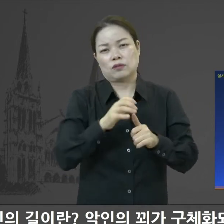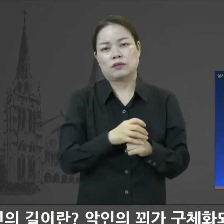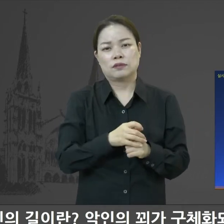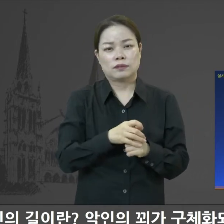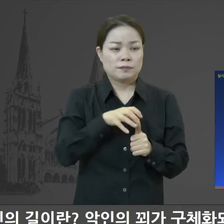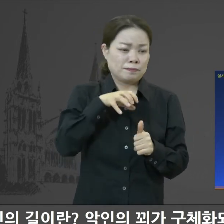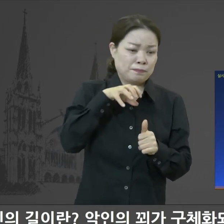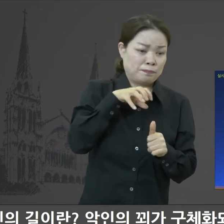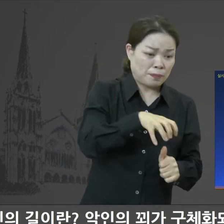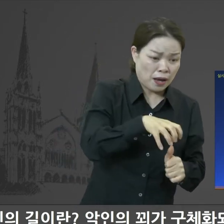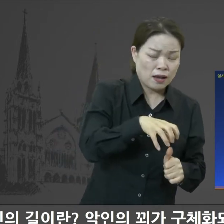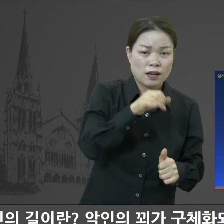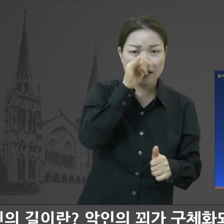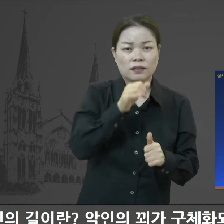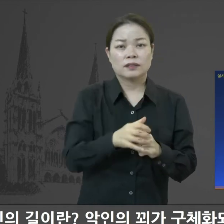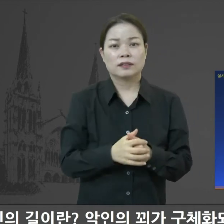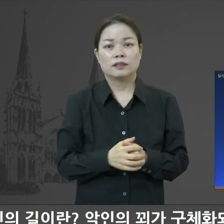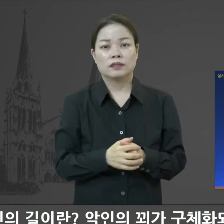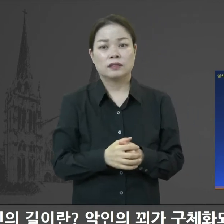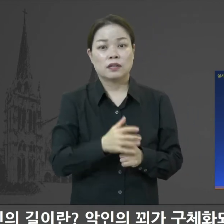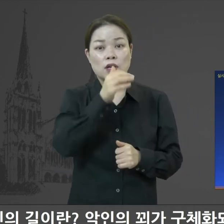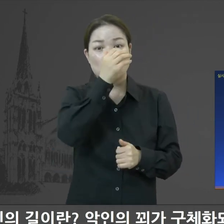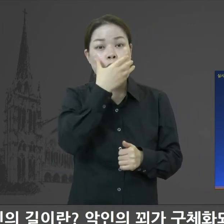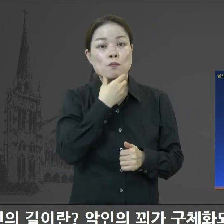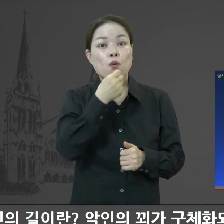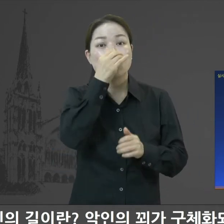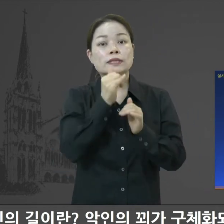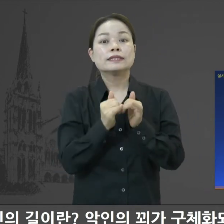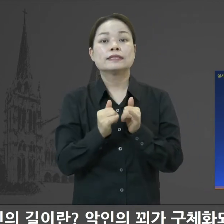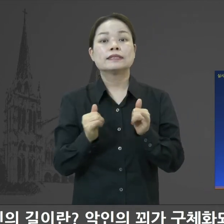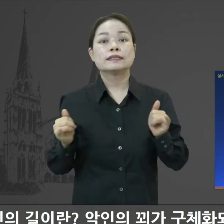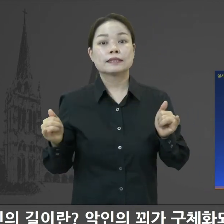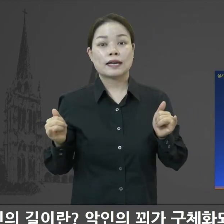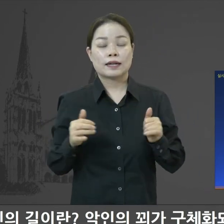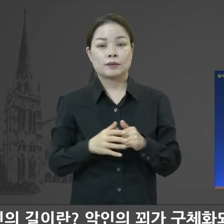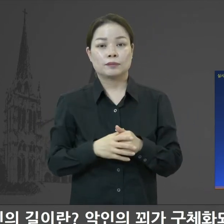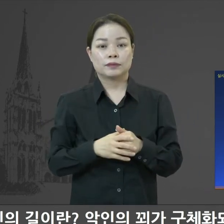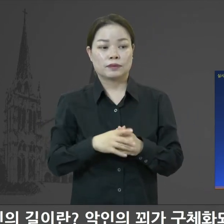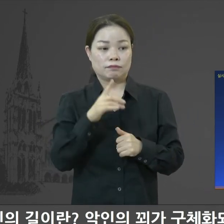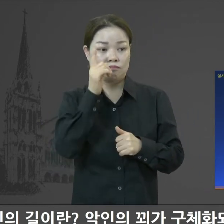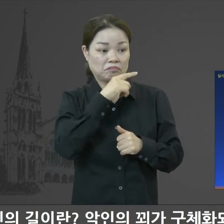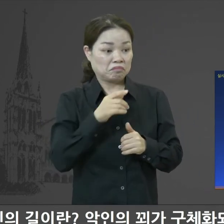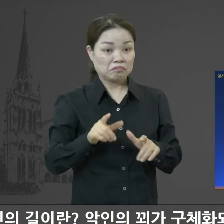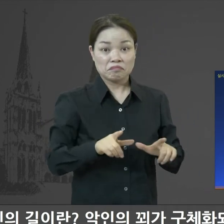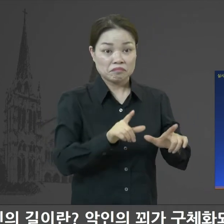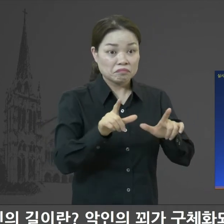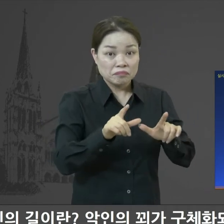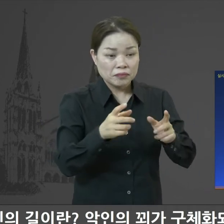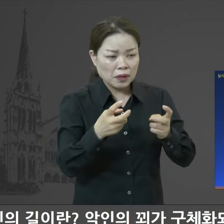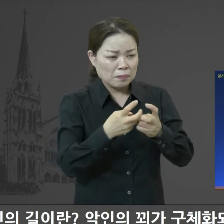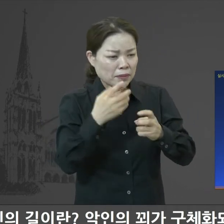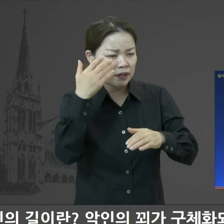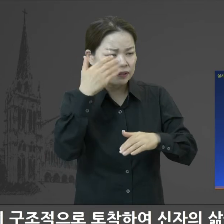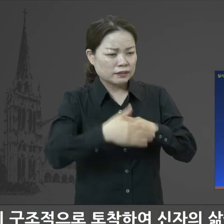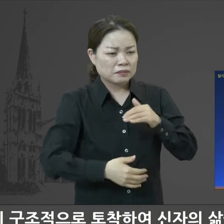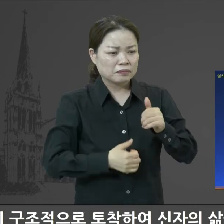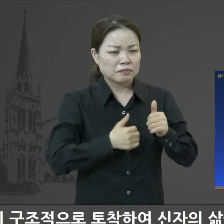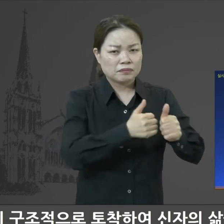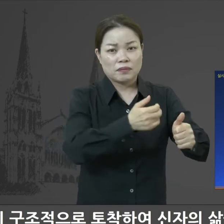자, 그럼에도 불구하고 복 있는 사람은 그 악인들의 삶의 방식을 따르지